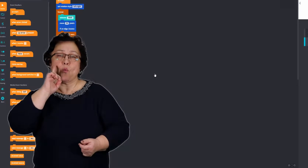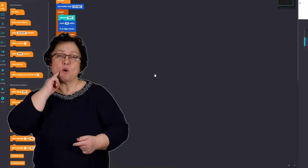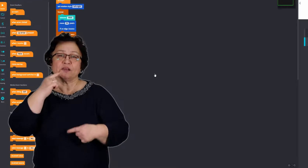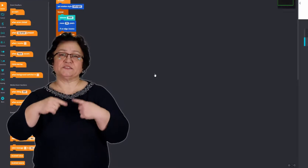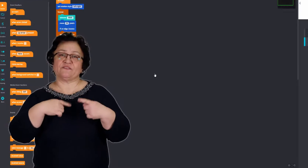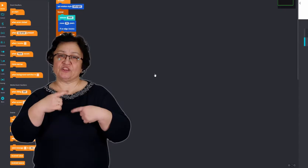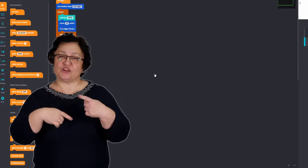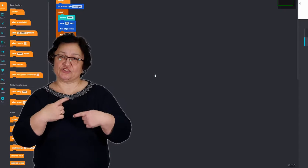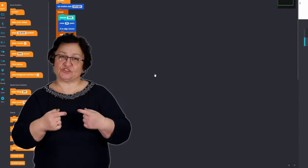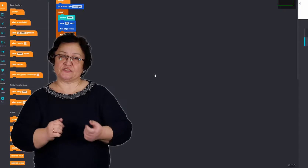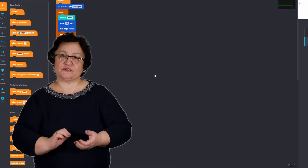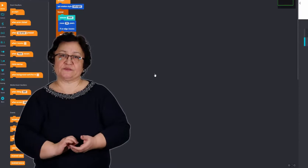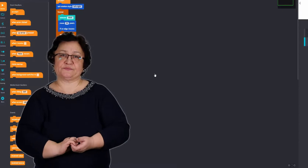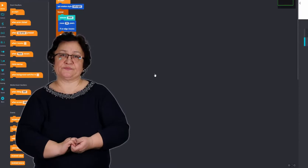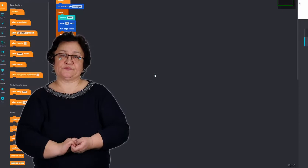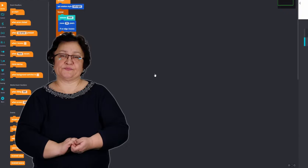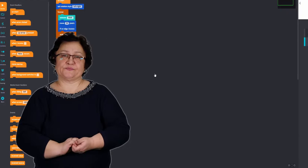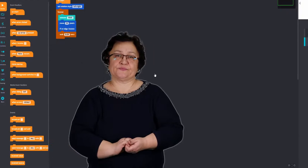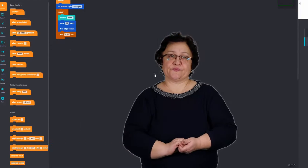поки завантажиться.